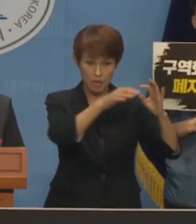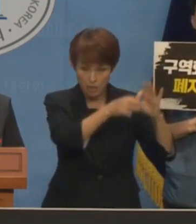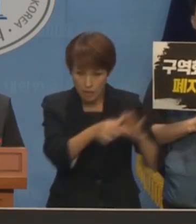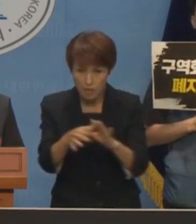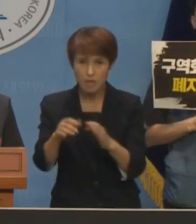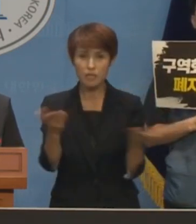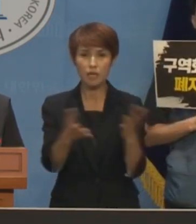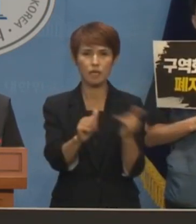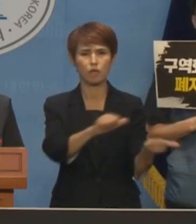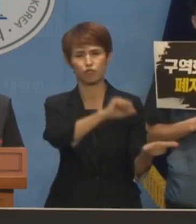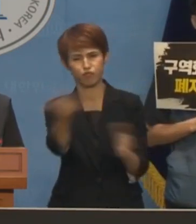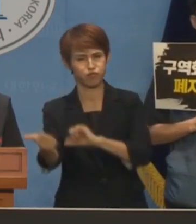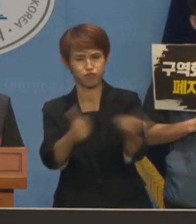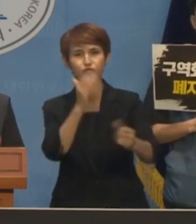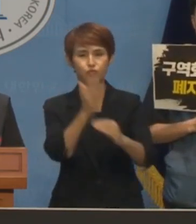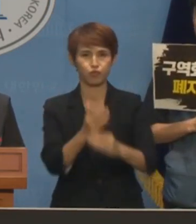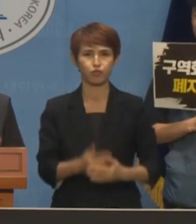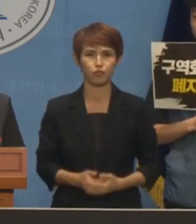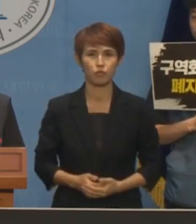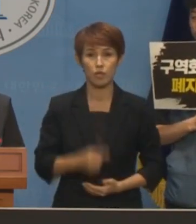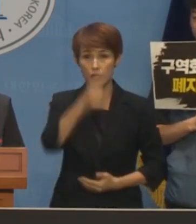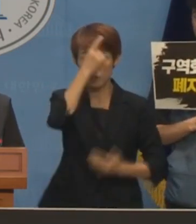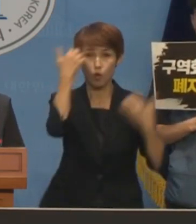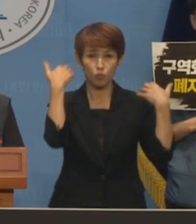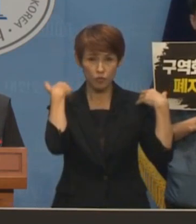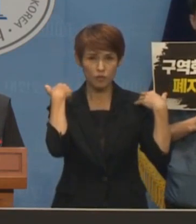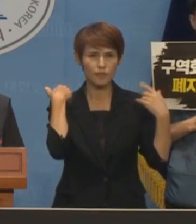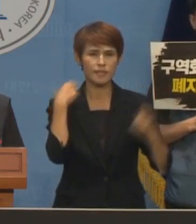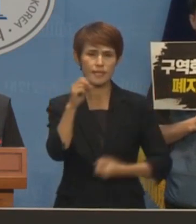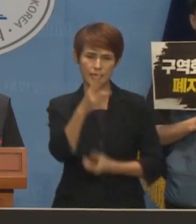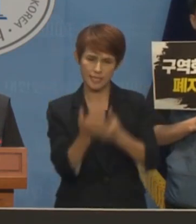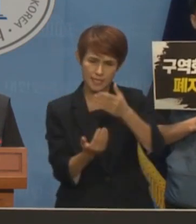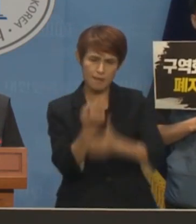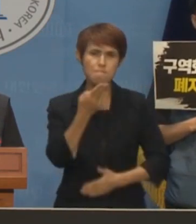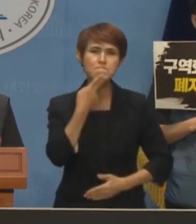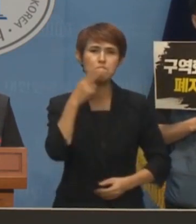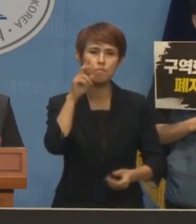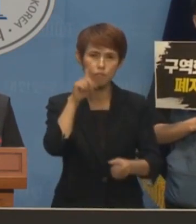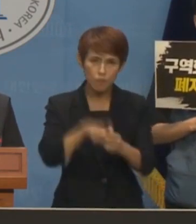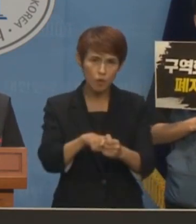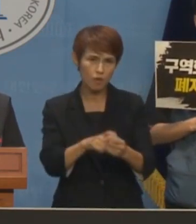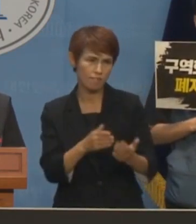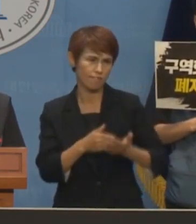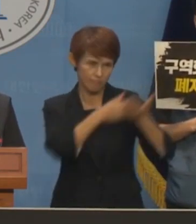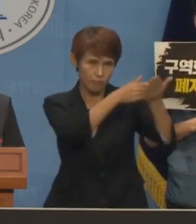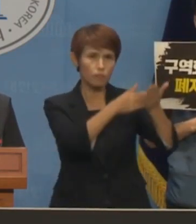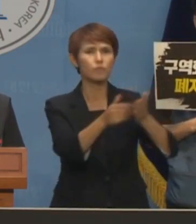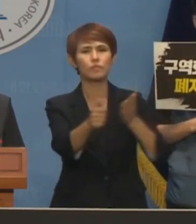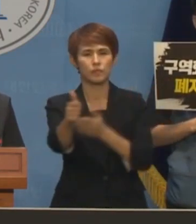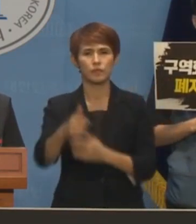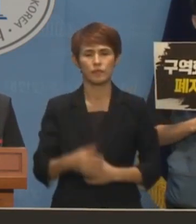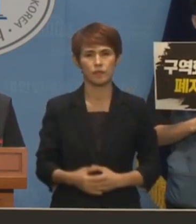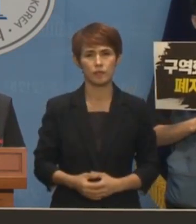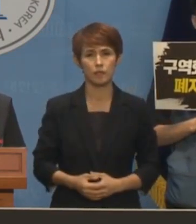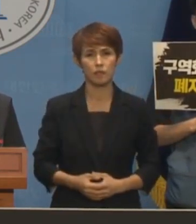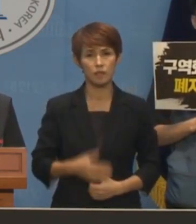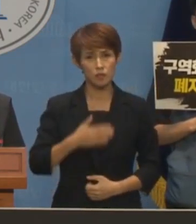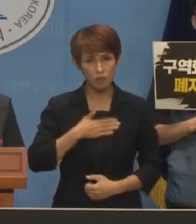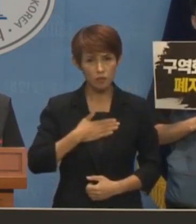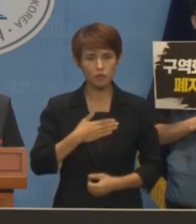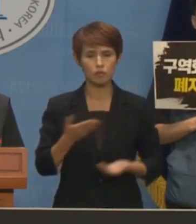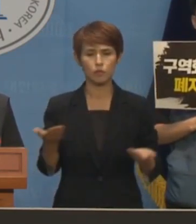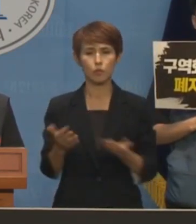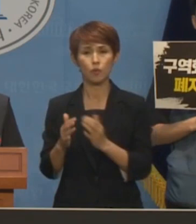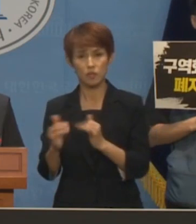정부는 쿠팡에 대한 책임을 묻고 재발방지 대책을 조속히 마련해야 합니다 저는 노동자이자